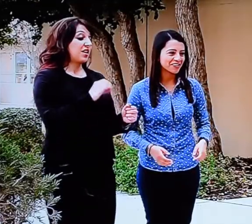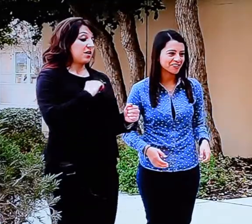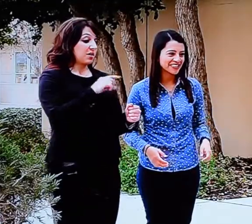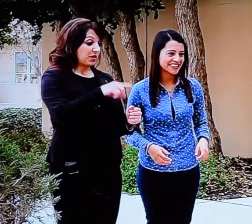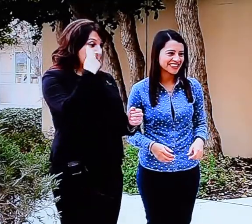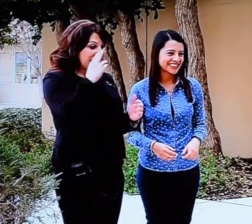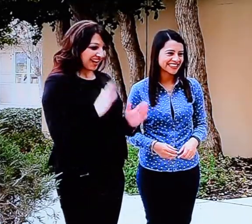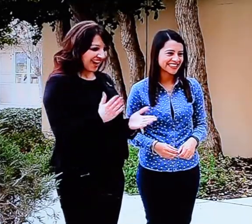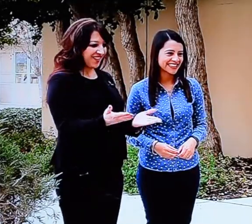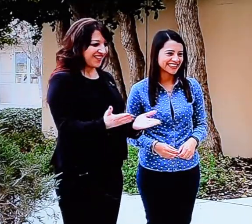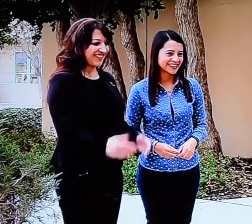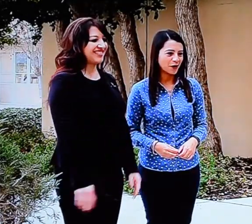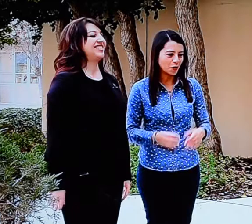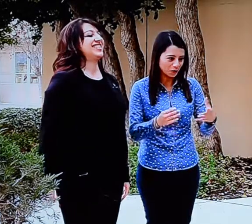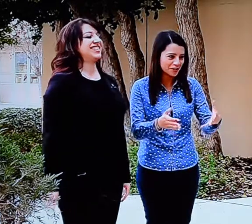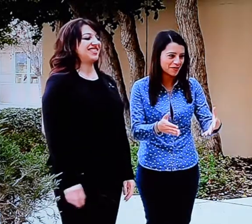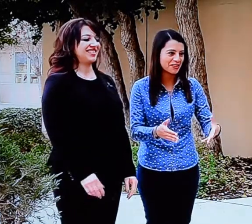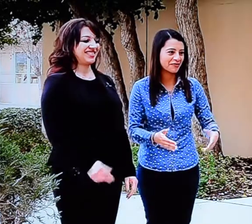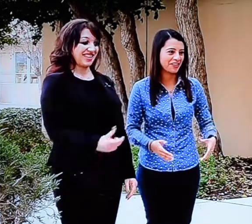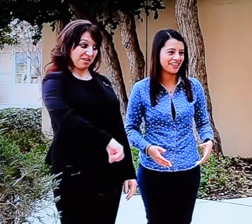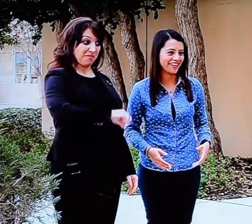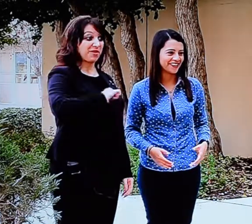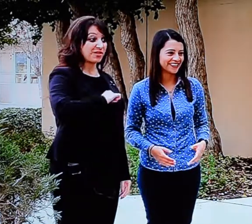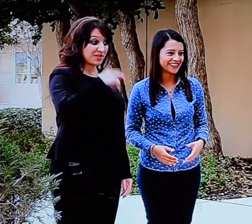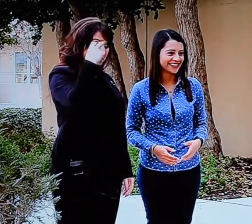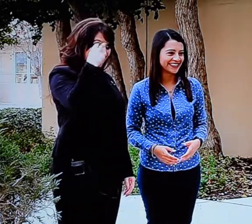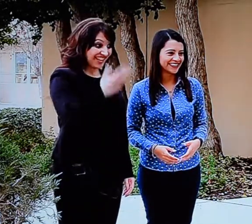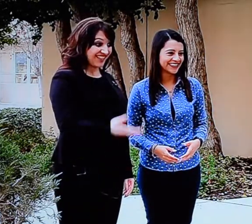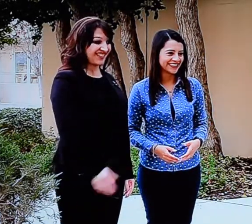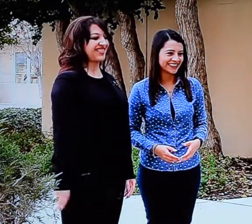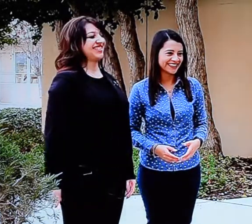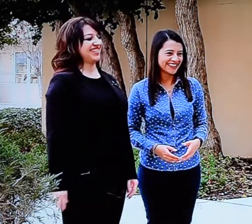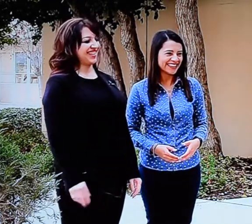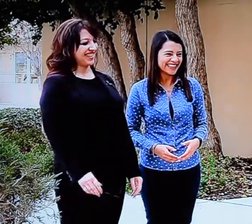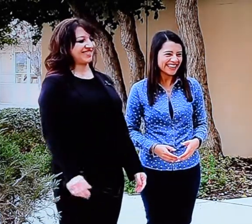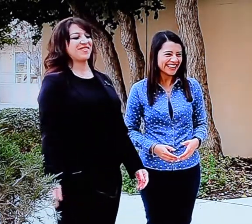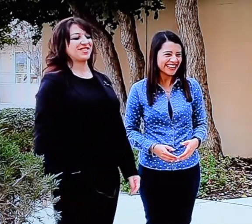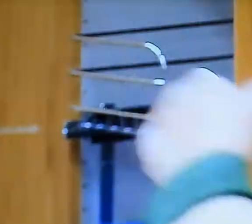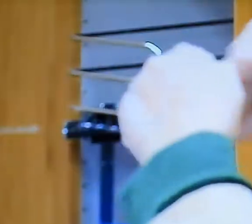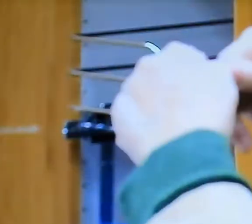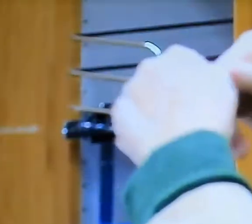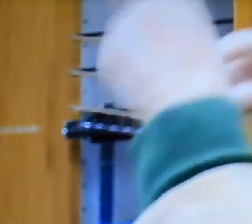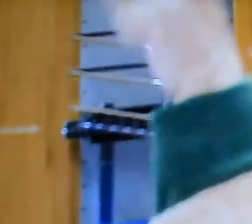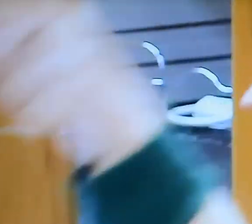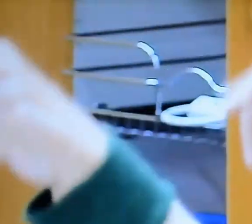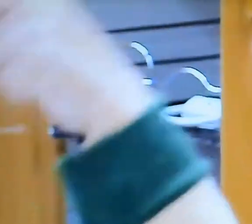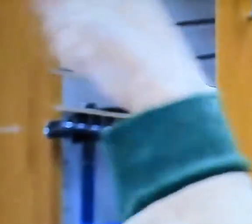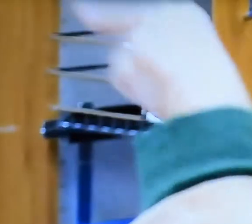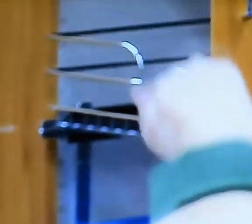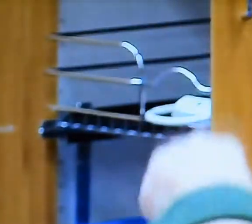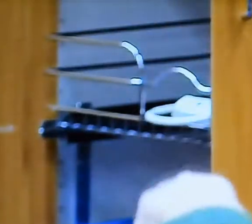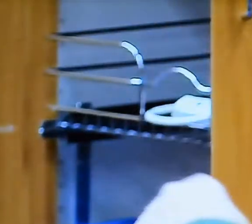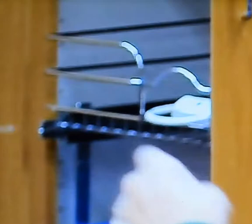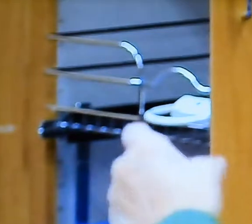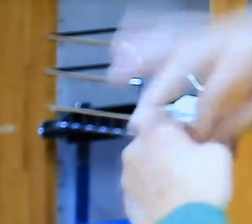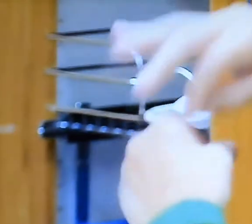Fresno State brindan asistencia de intérpretes capacitados. El Departamento de Rehabilitación ofrece ayuda estatal y otras